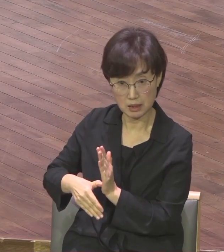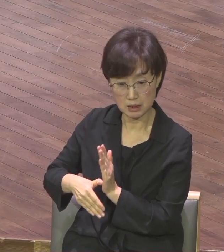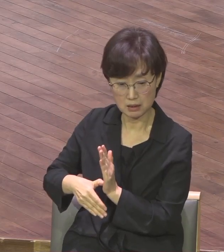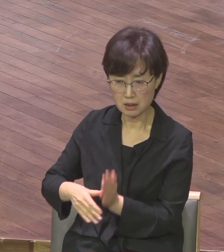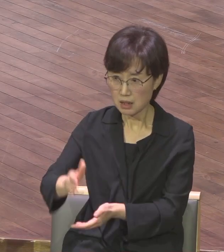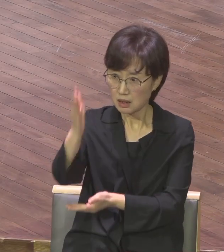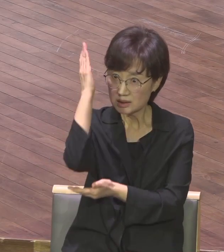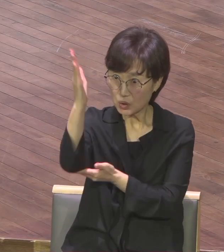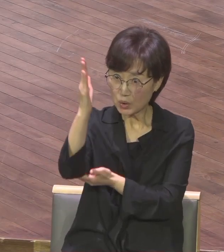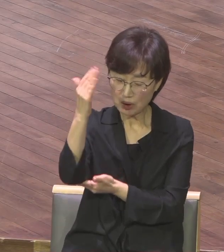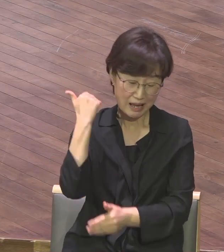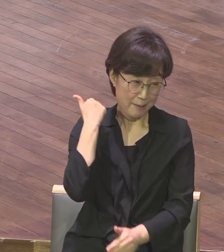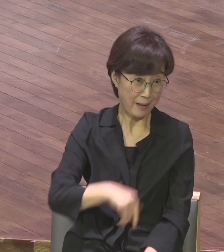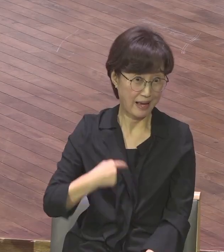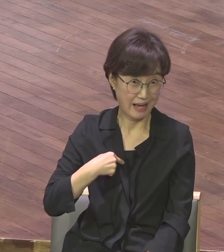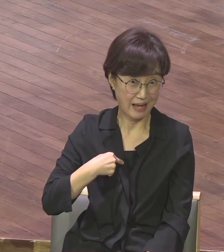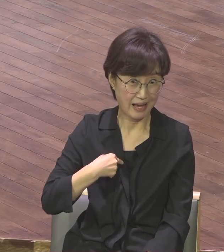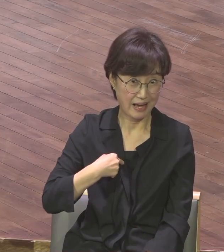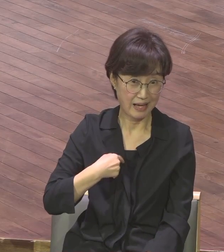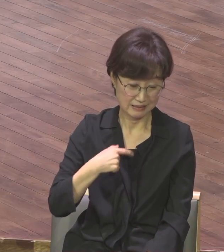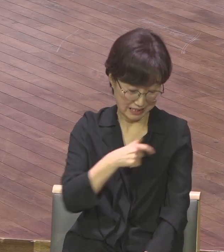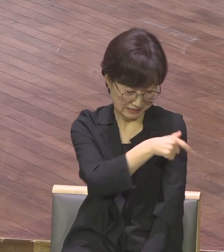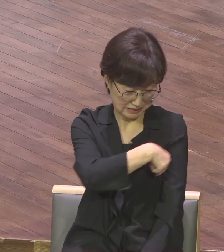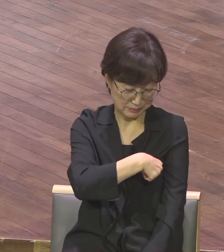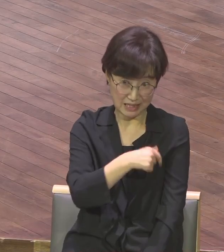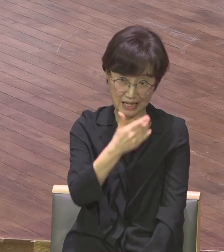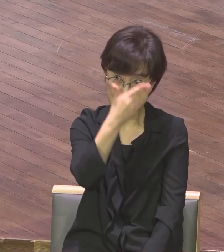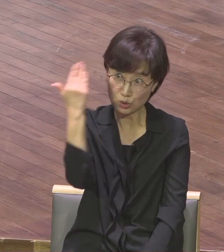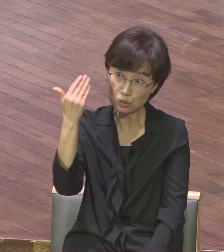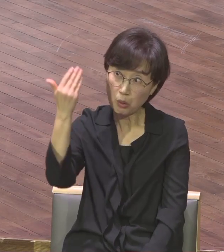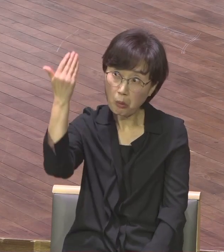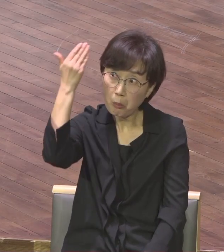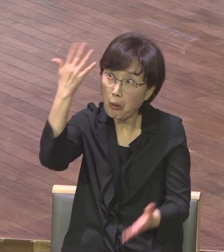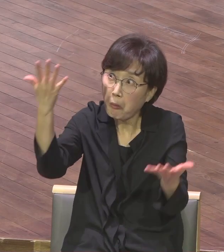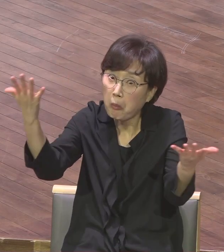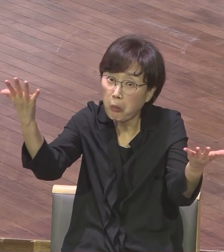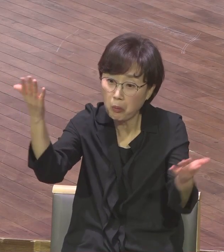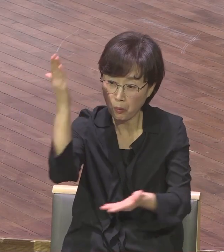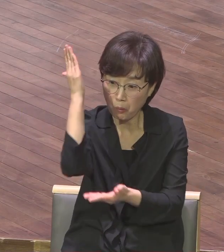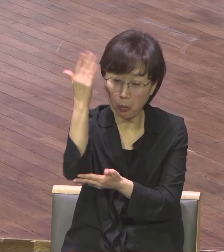설교를 합니까? 뭘 배운 게 있어야지.